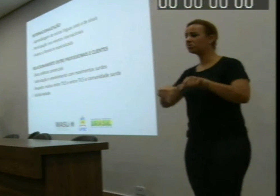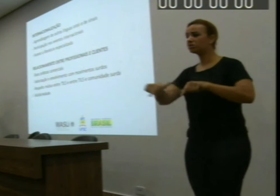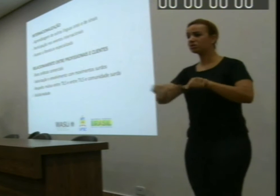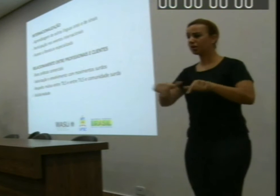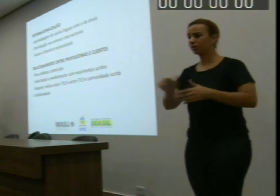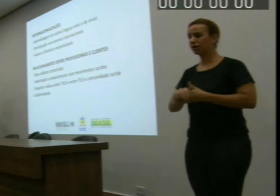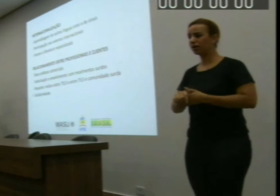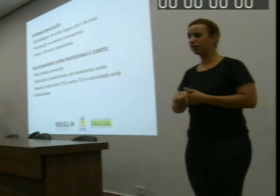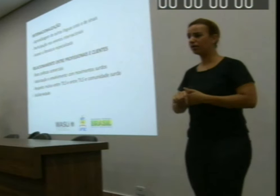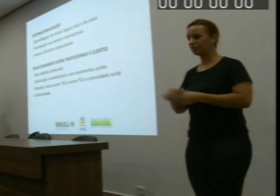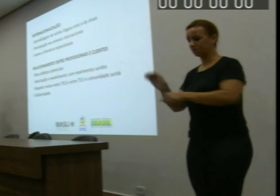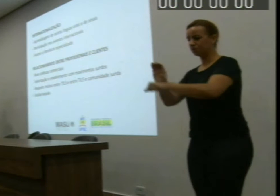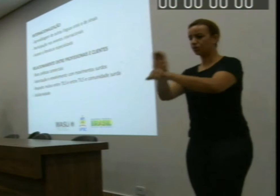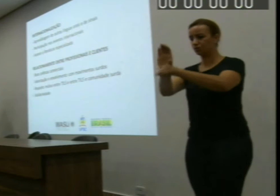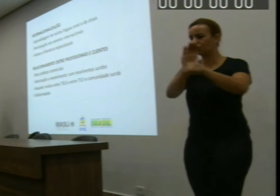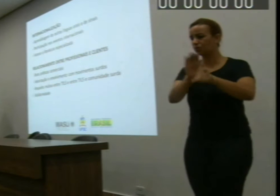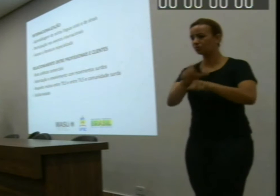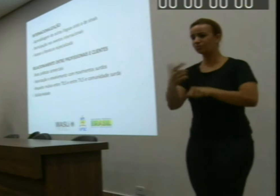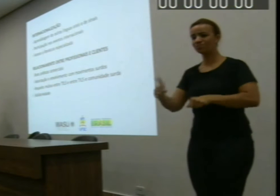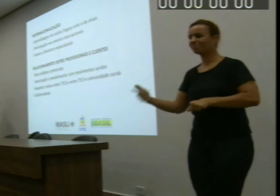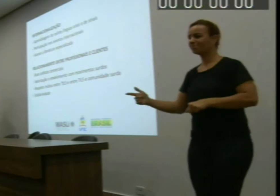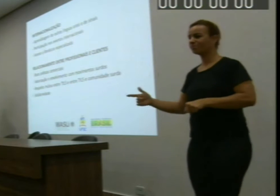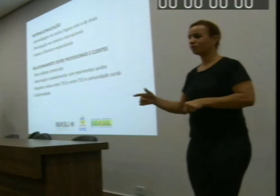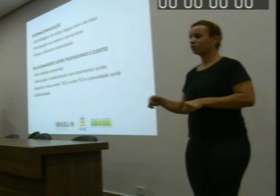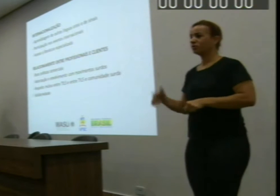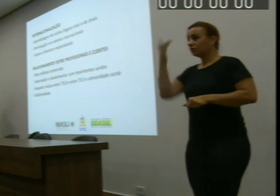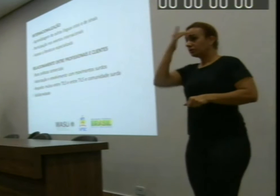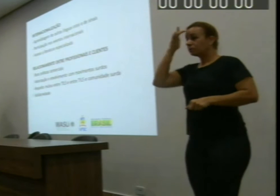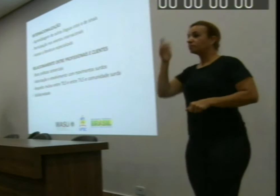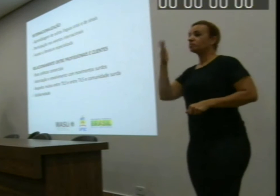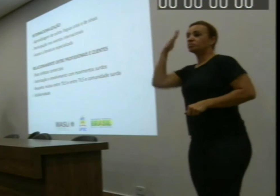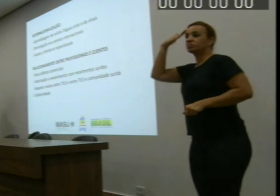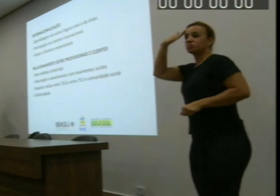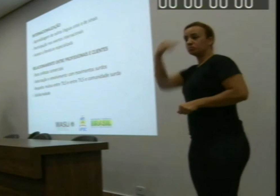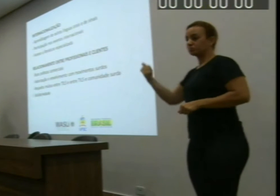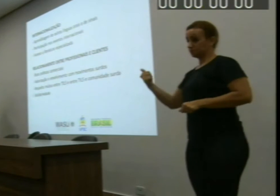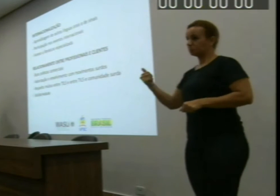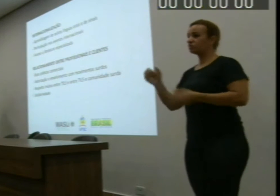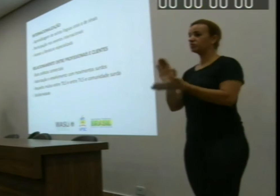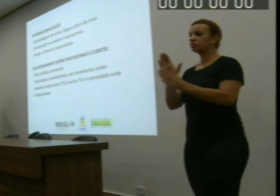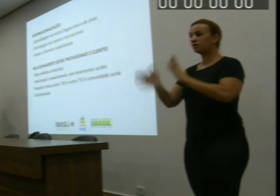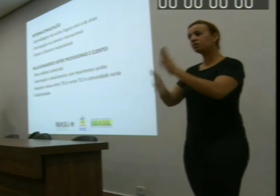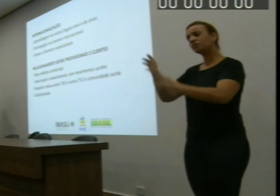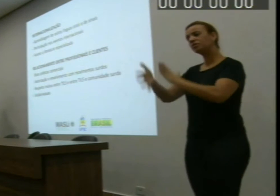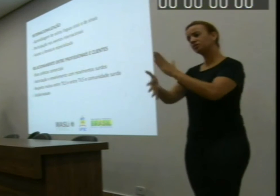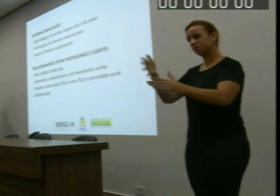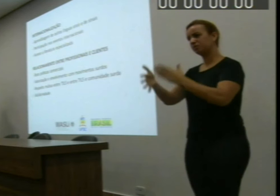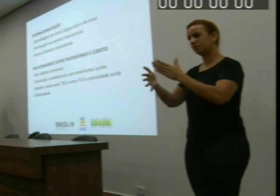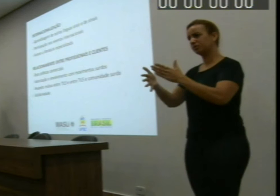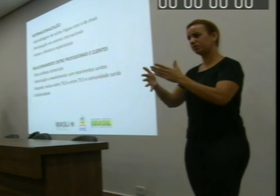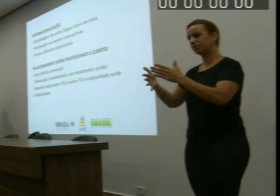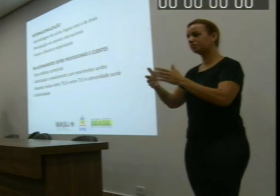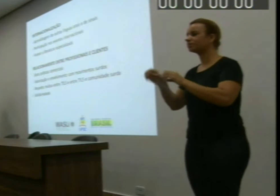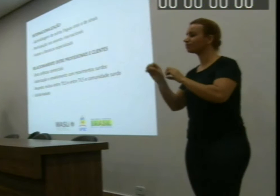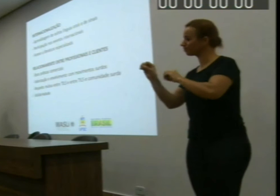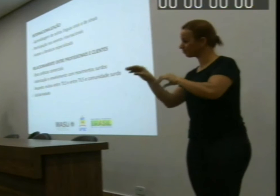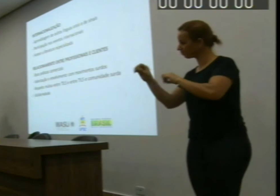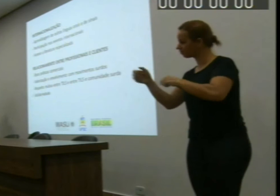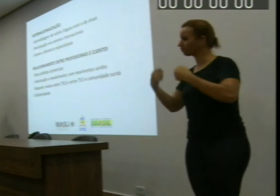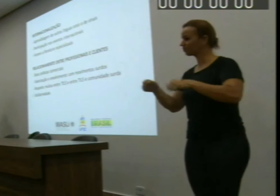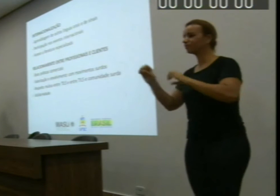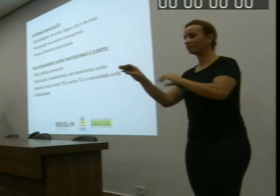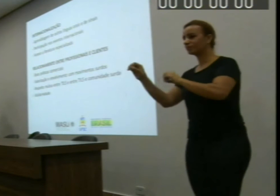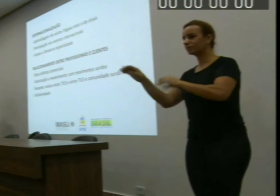dourado está tendo muita oportunidade de ter formação de ter uma universidade Envolvida com a área da língua de sinais com a surdez tem a oportunidade de ter